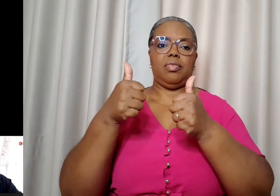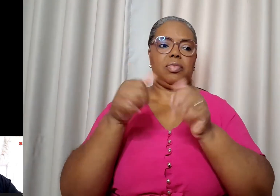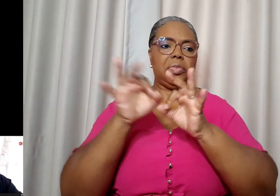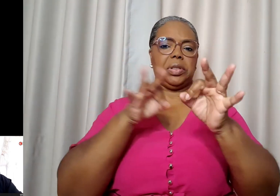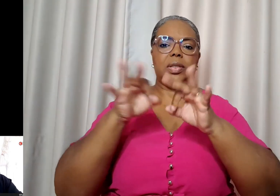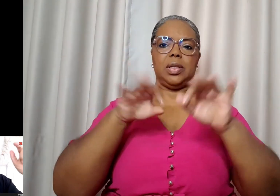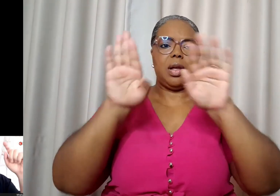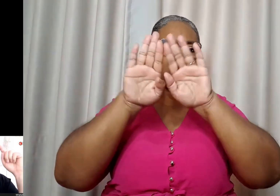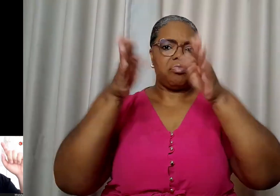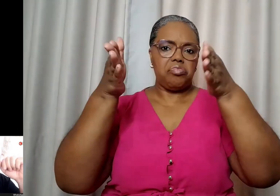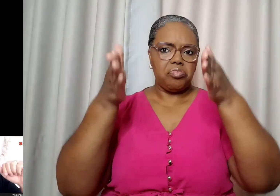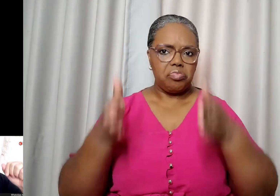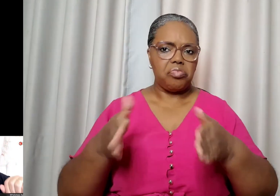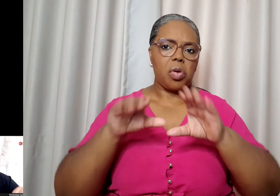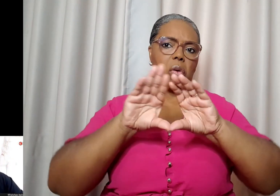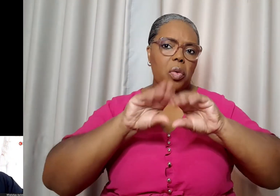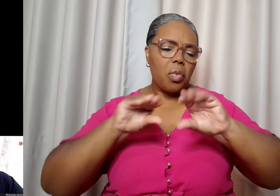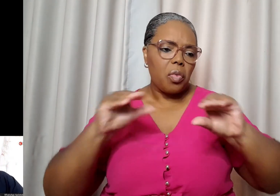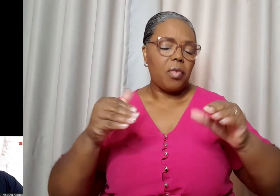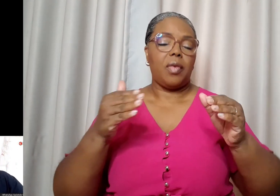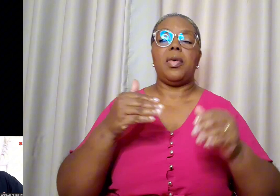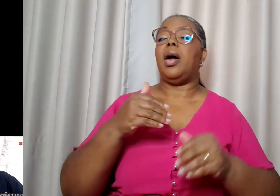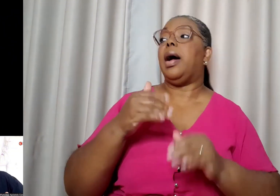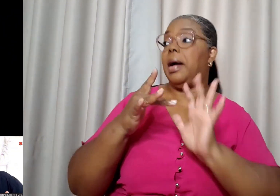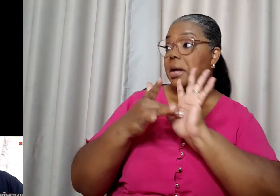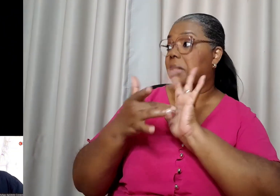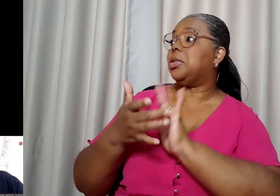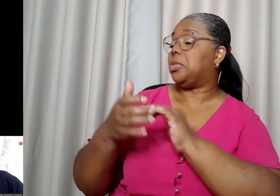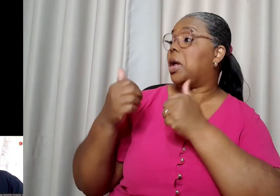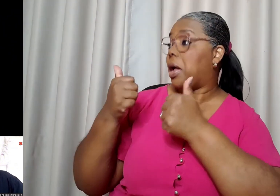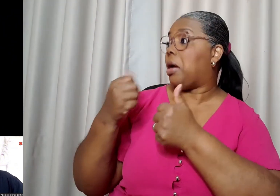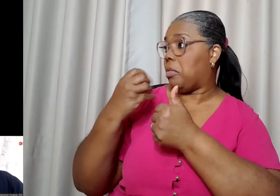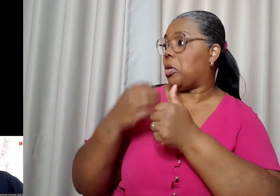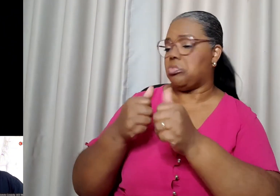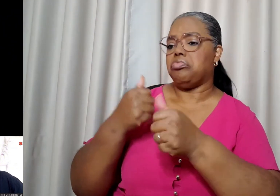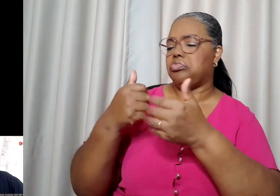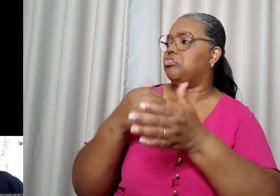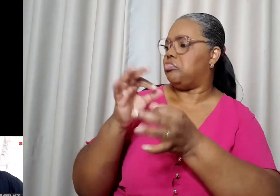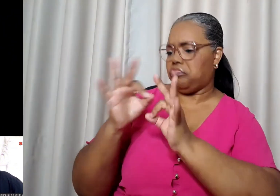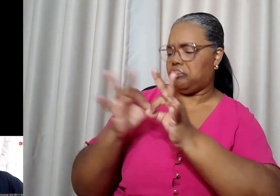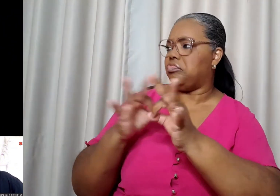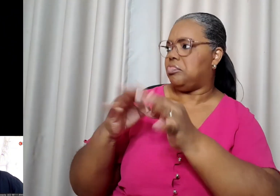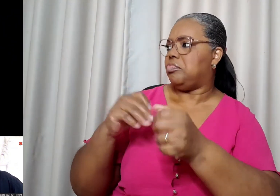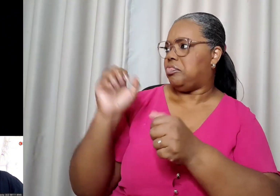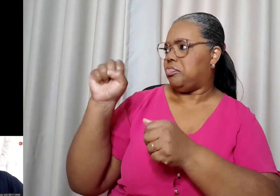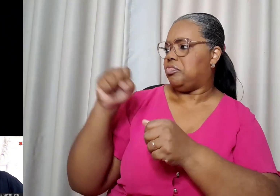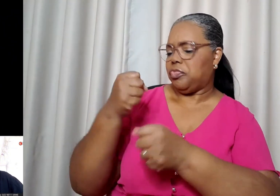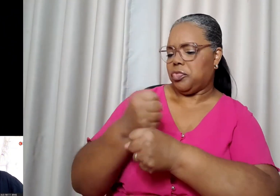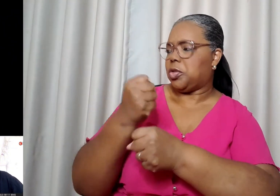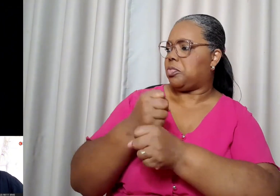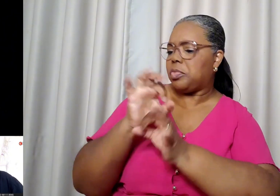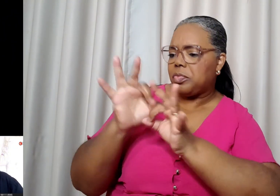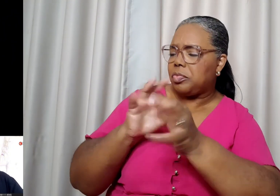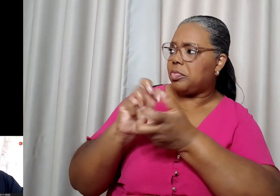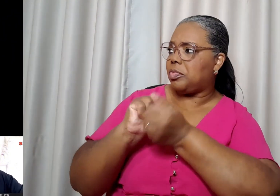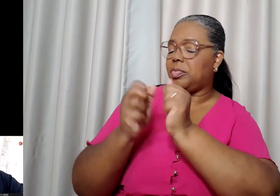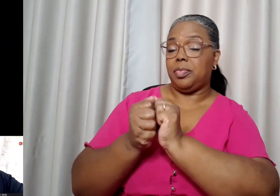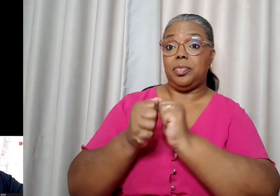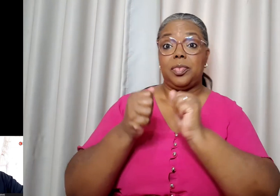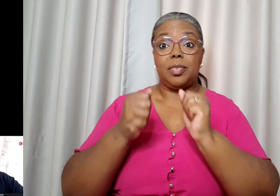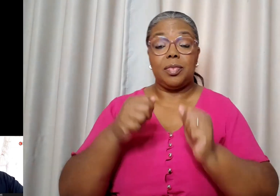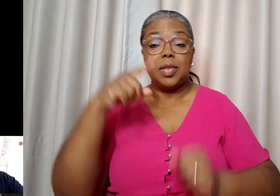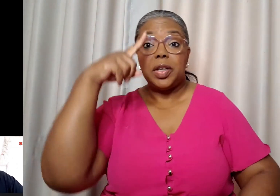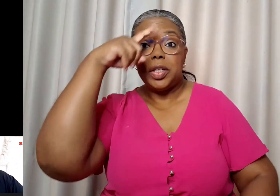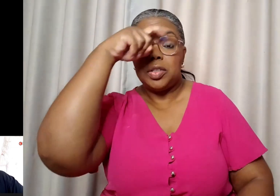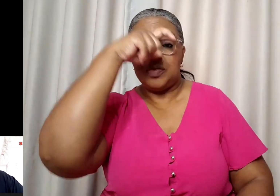É duro a gente ter um choque desse religioso. Porque até os